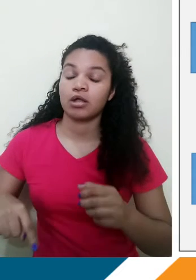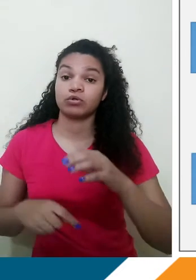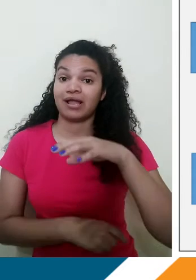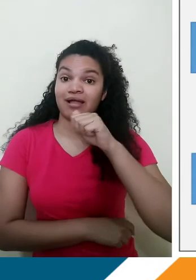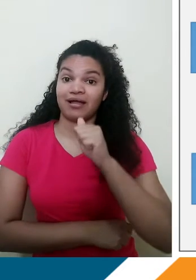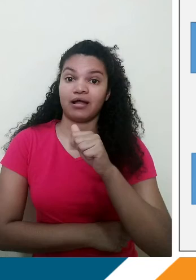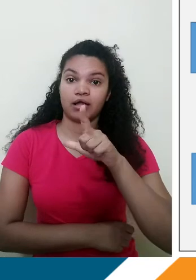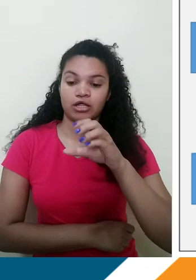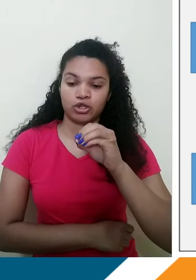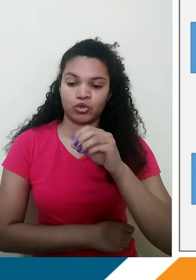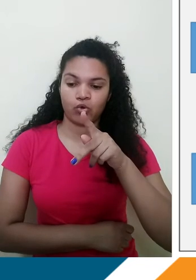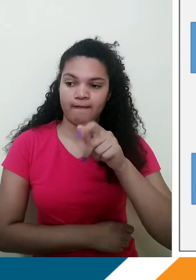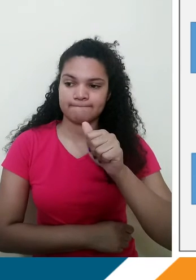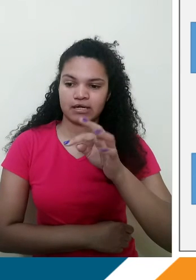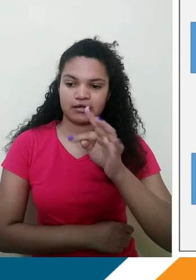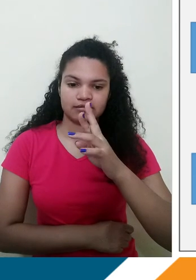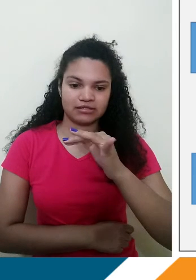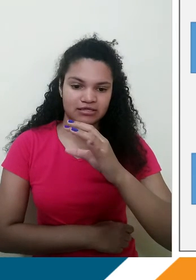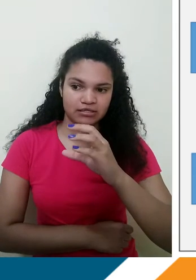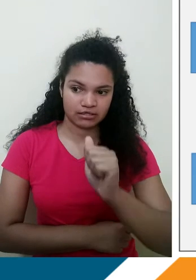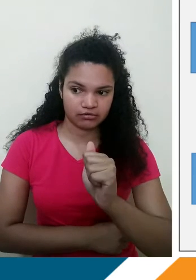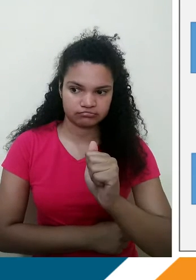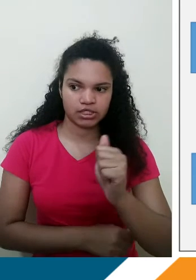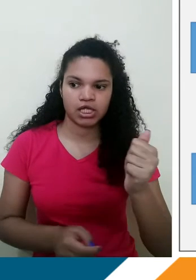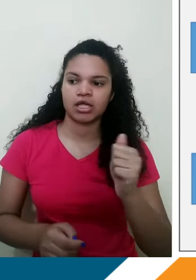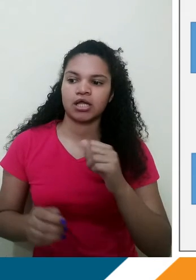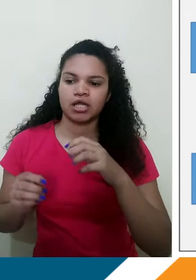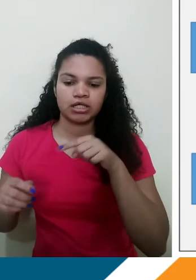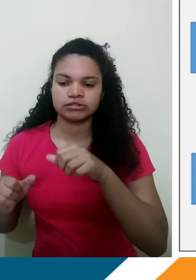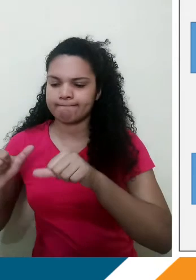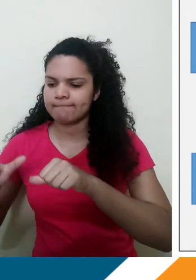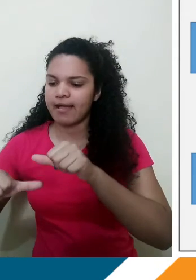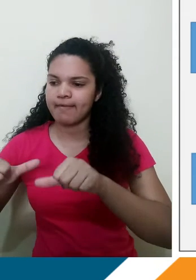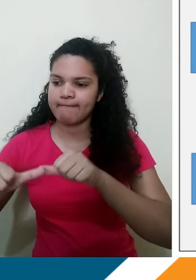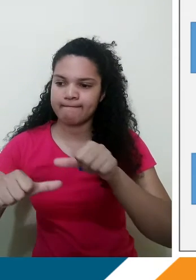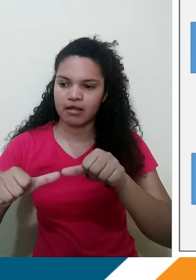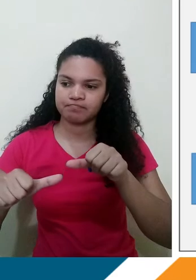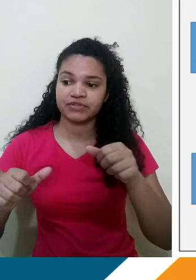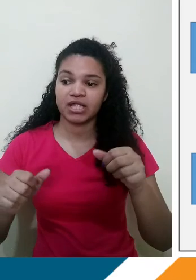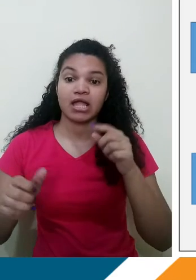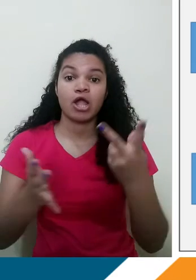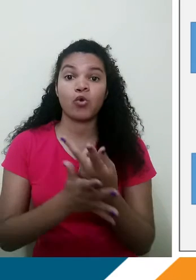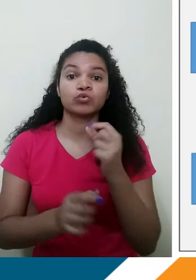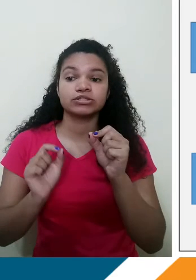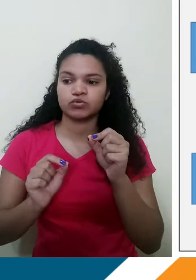são separadas pelo que a gente chama de barreira geográfica, que pode ser a formação de um